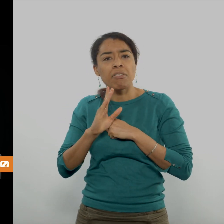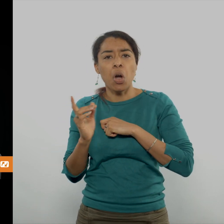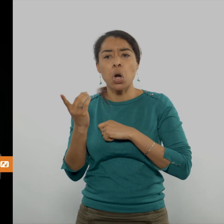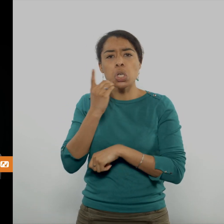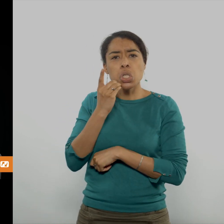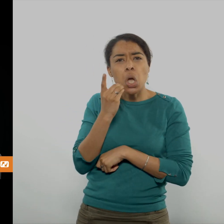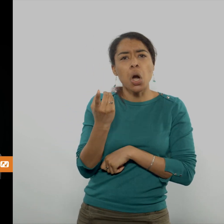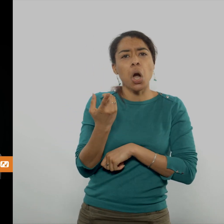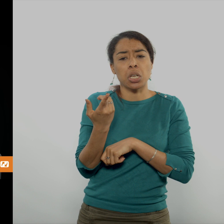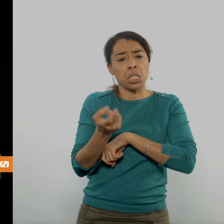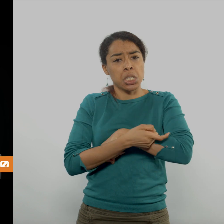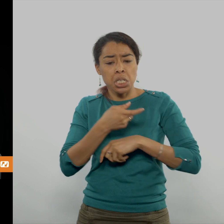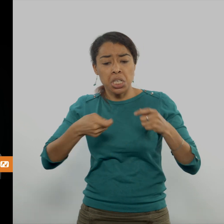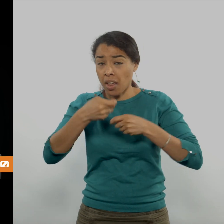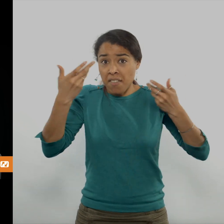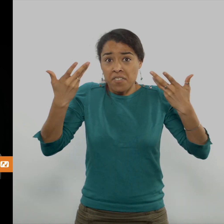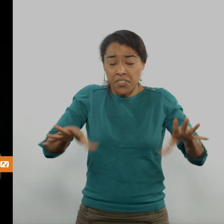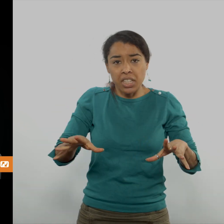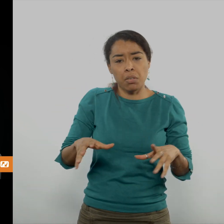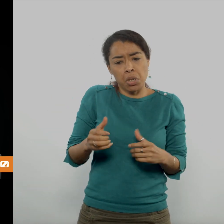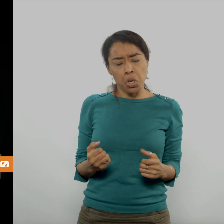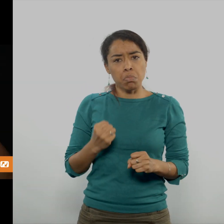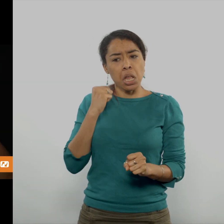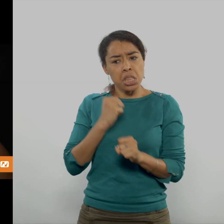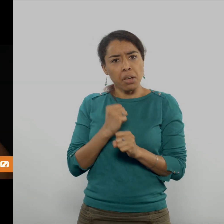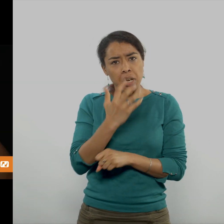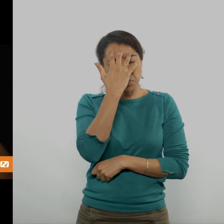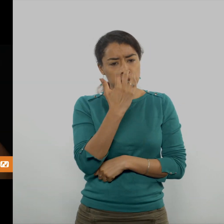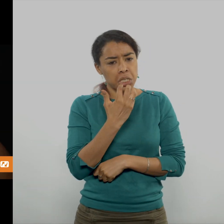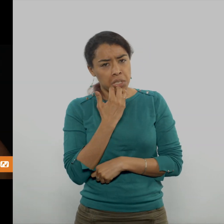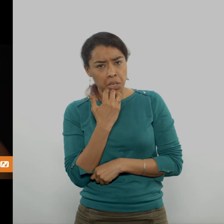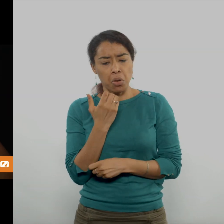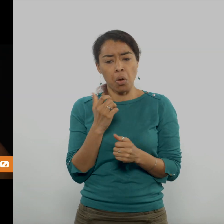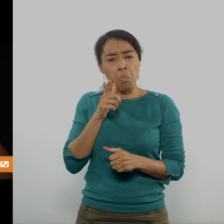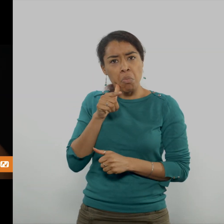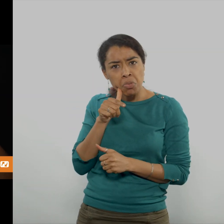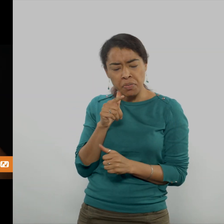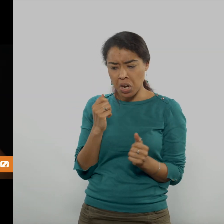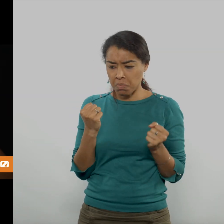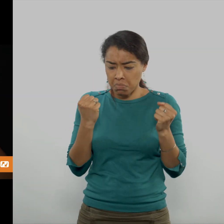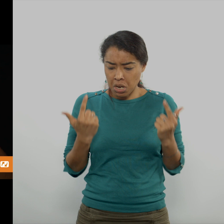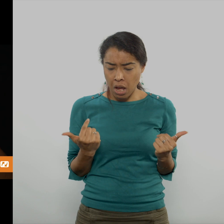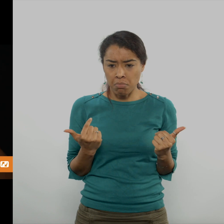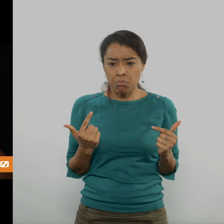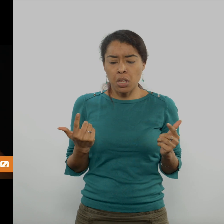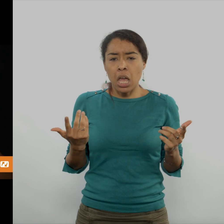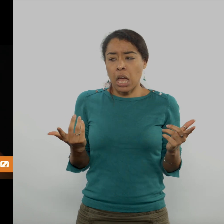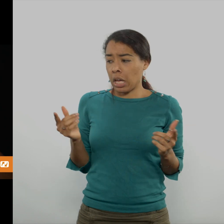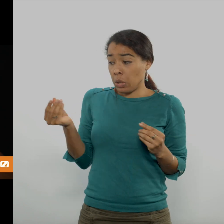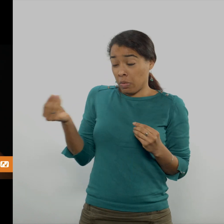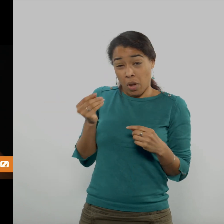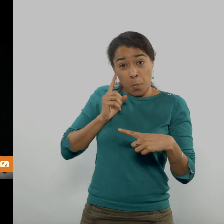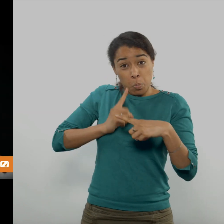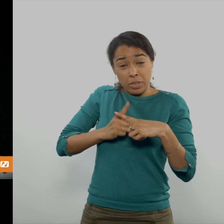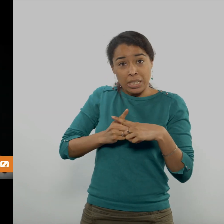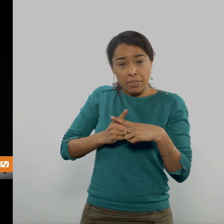drogue, je me suis mis à travailler sérieusement, à gagner ma vie sérieusement, et il a vu justement le changement positif que ça a pu apporter dans ma